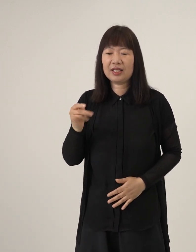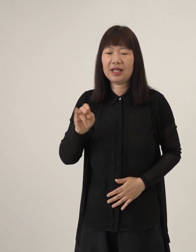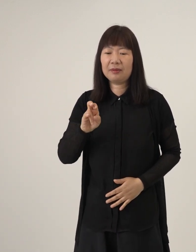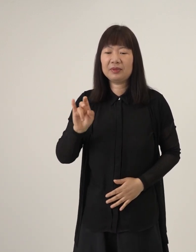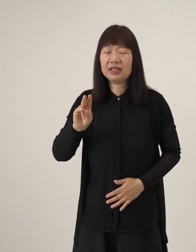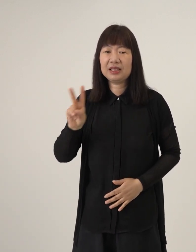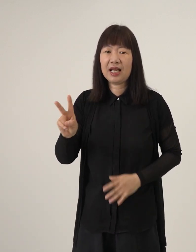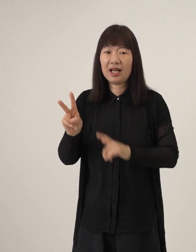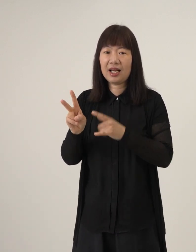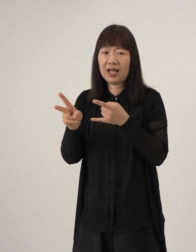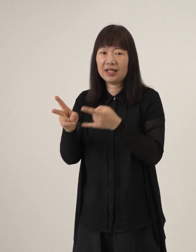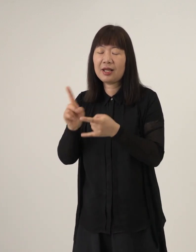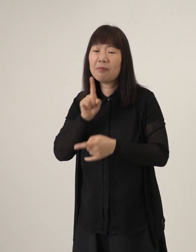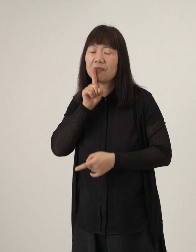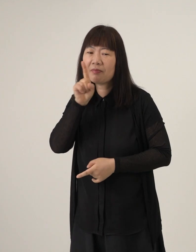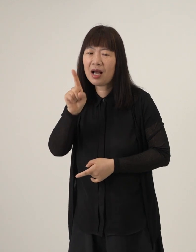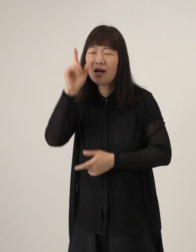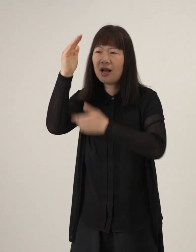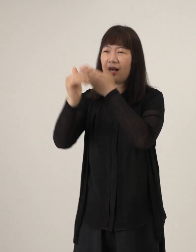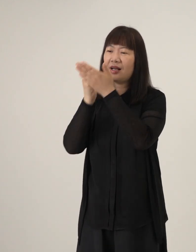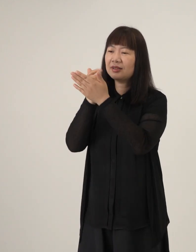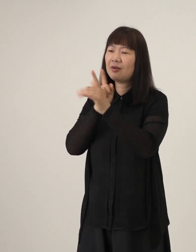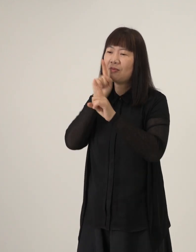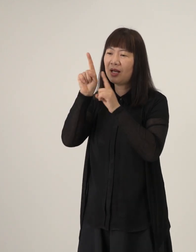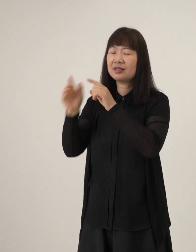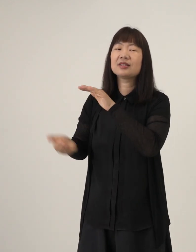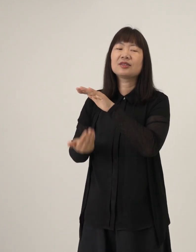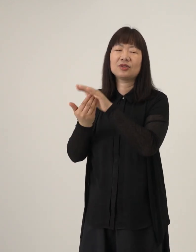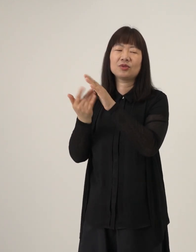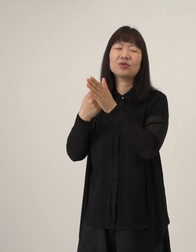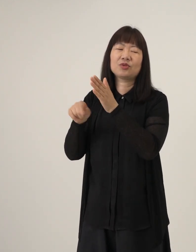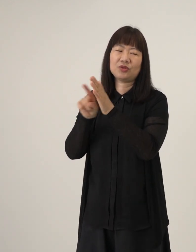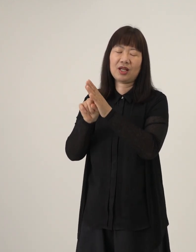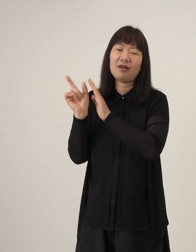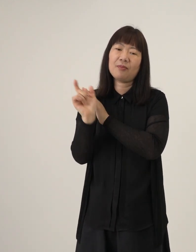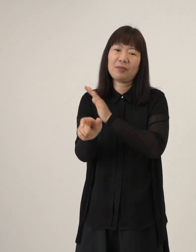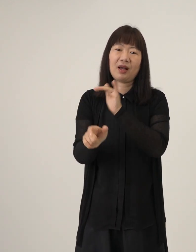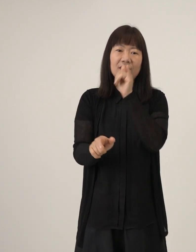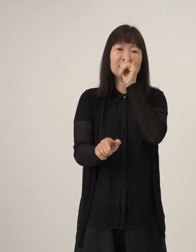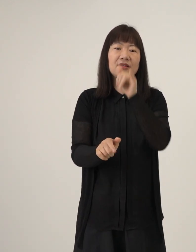예레미야에게 하신 하나님의 말씀을 이루시려고 이렇게 돼 있어요.